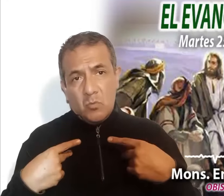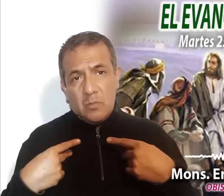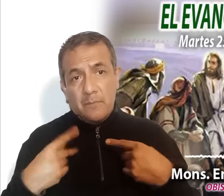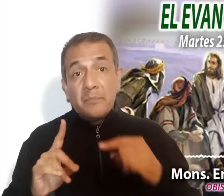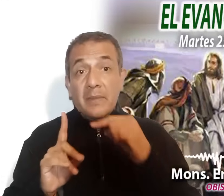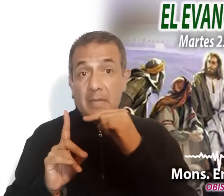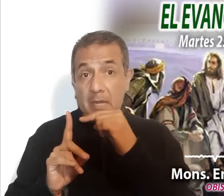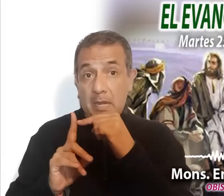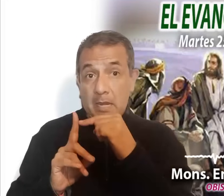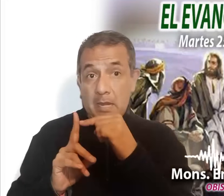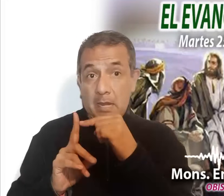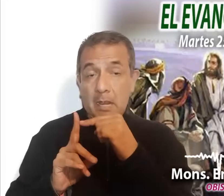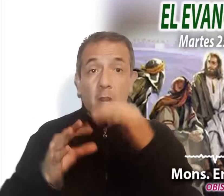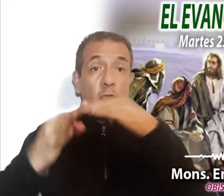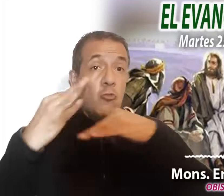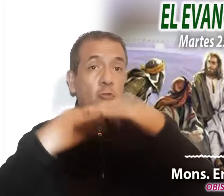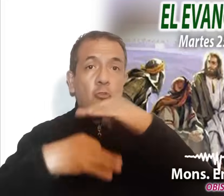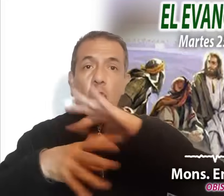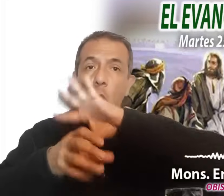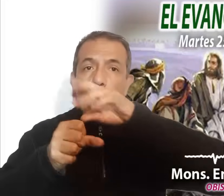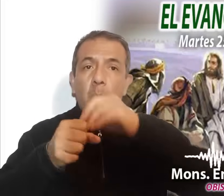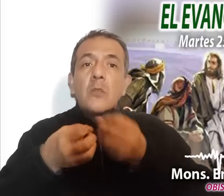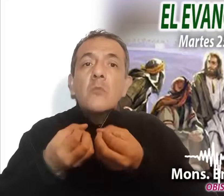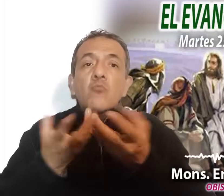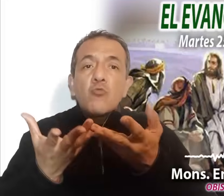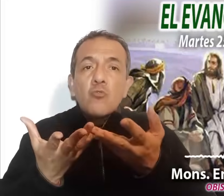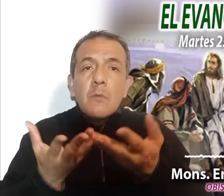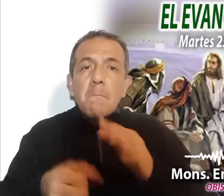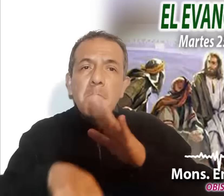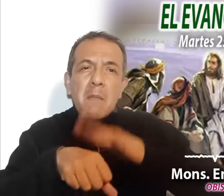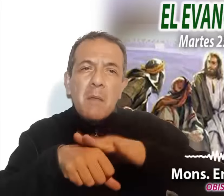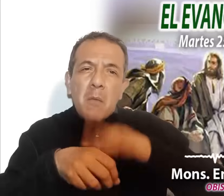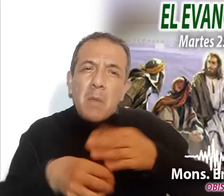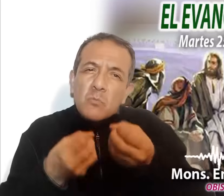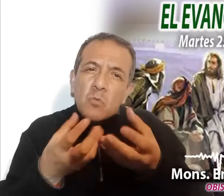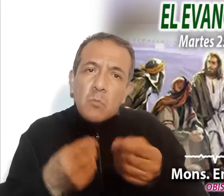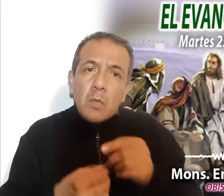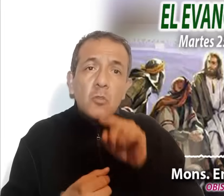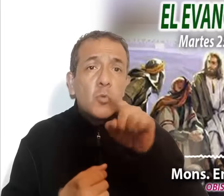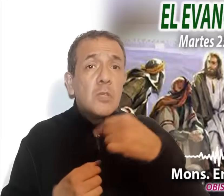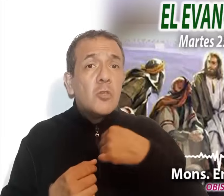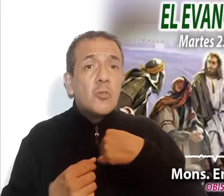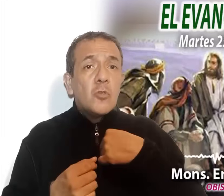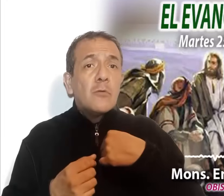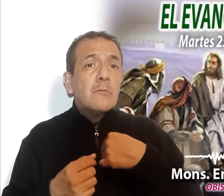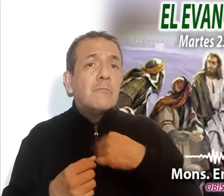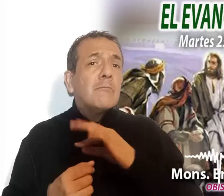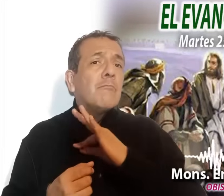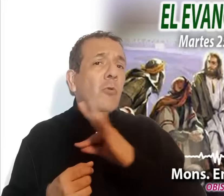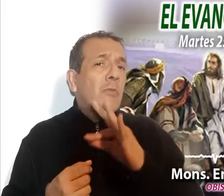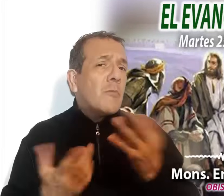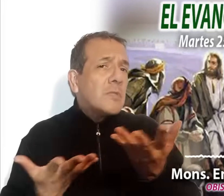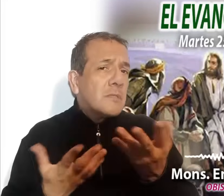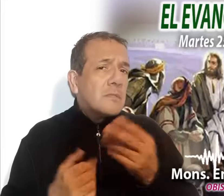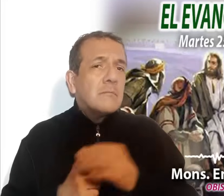al grado de dar todo. Jesús siempre da mucho más. ¿Qué podemos hacer nosotros?